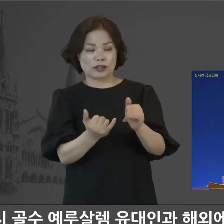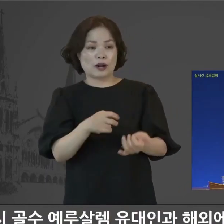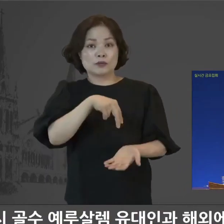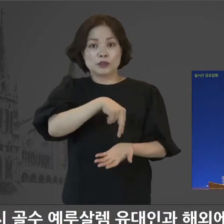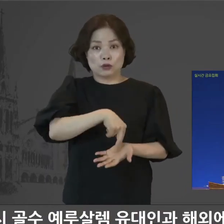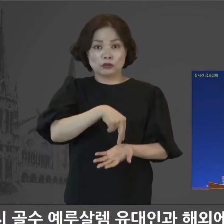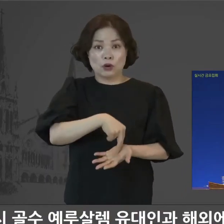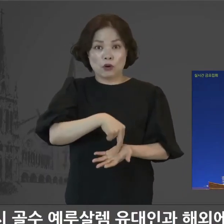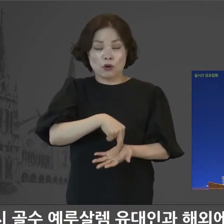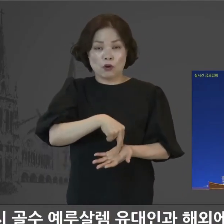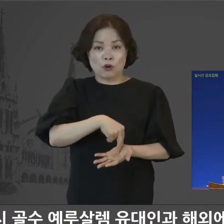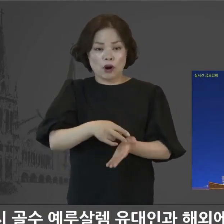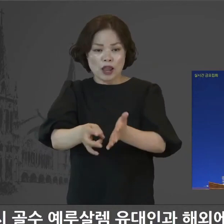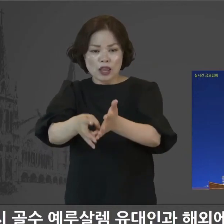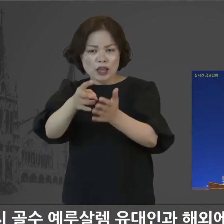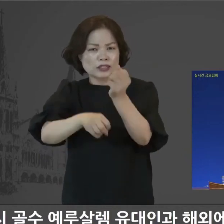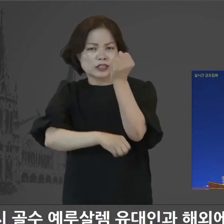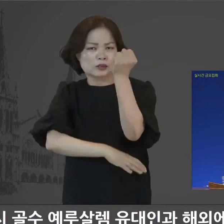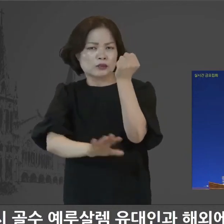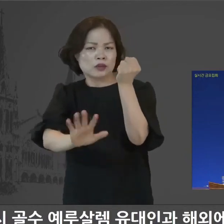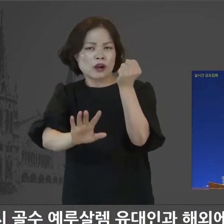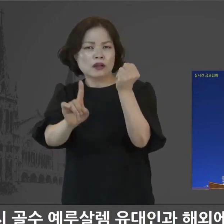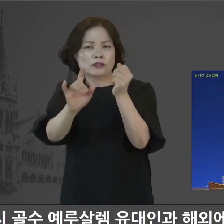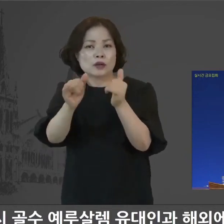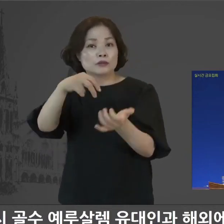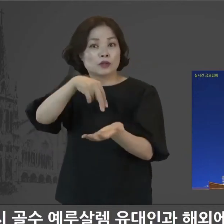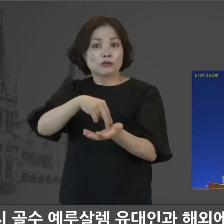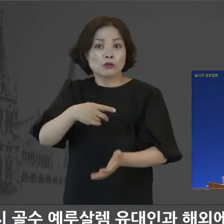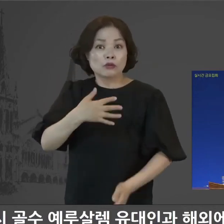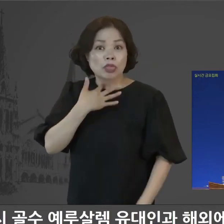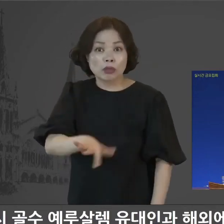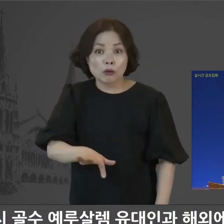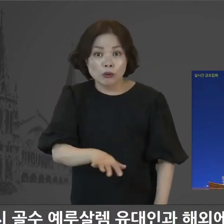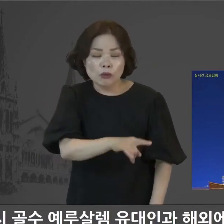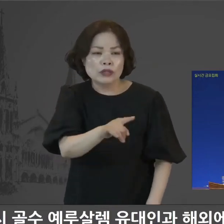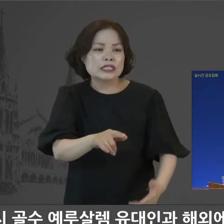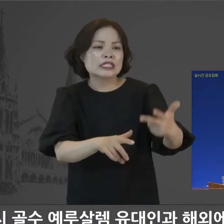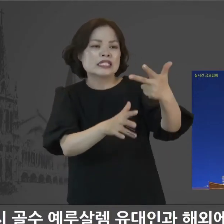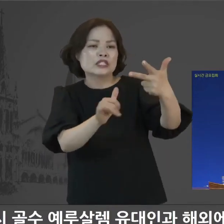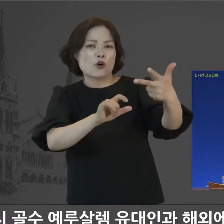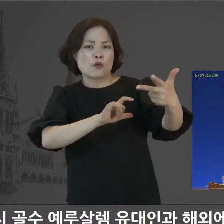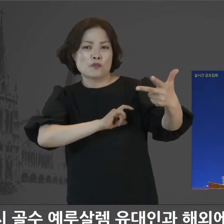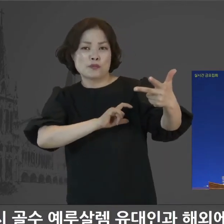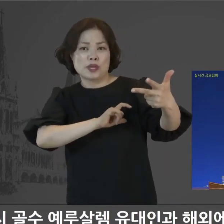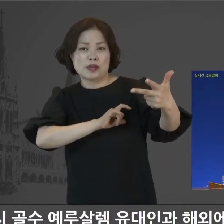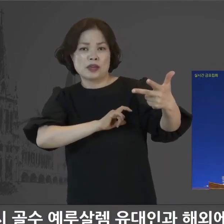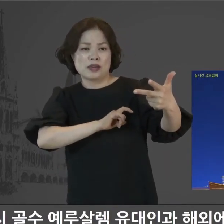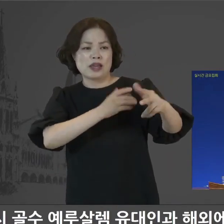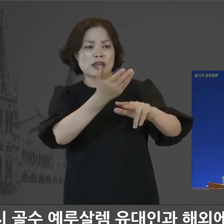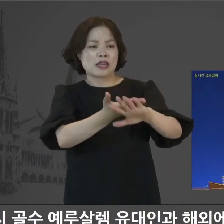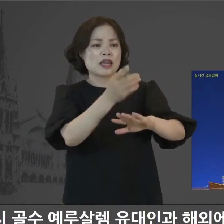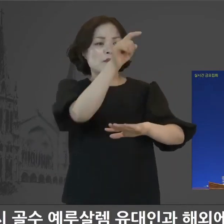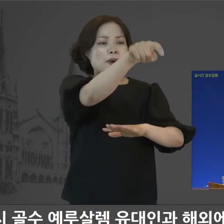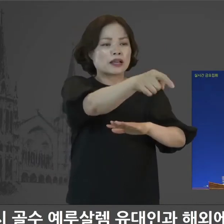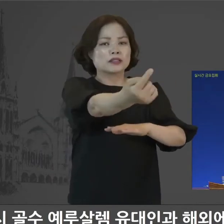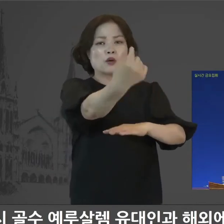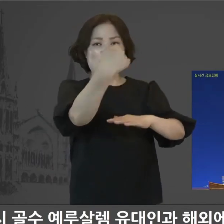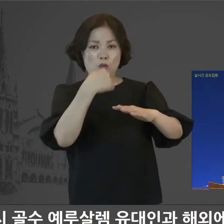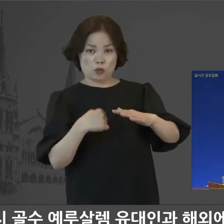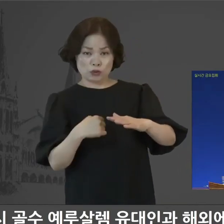거야. 예루살렘 토백의 출신들은 한 명도 안 세우는 겁니다. 어떻게 하냐? 7명 이름이 다 해외파